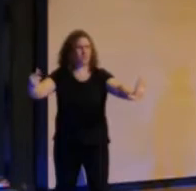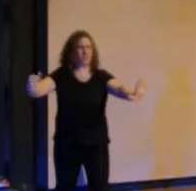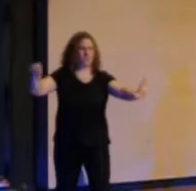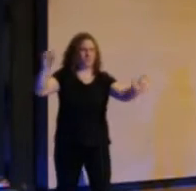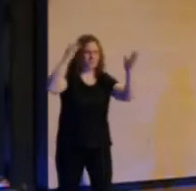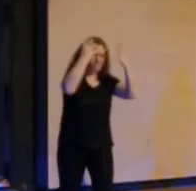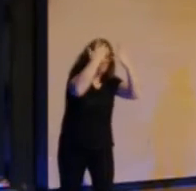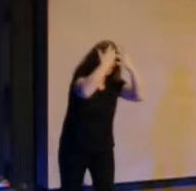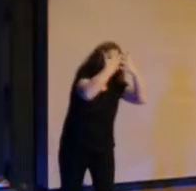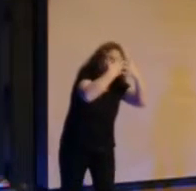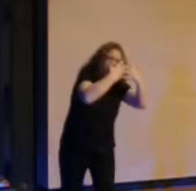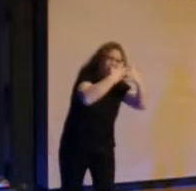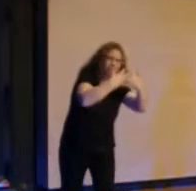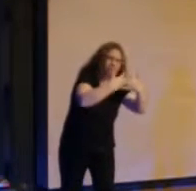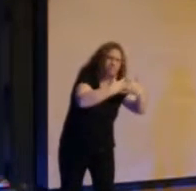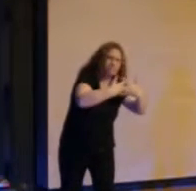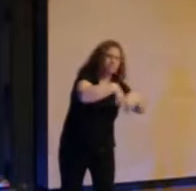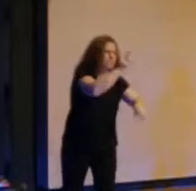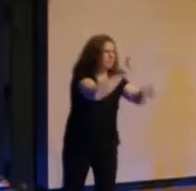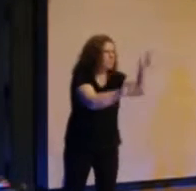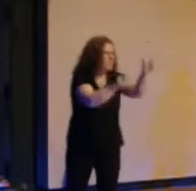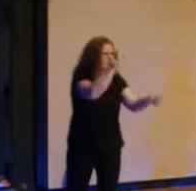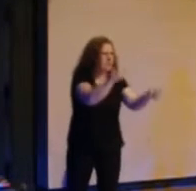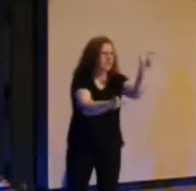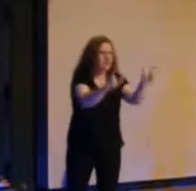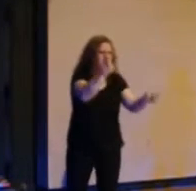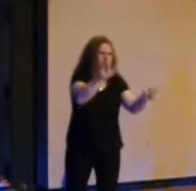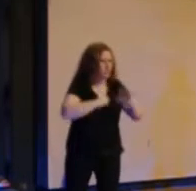Todo era oscuro, todo era negro.